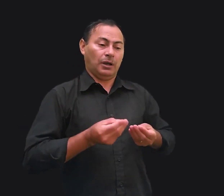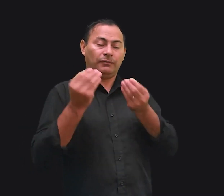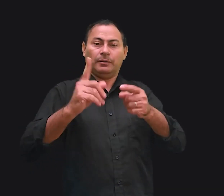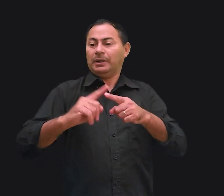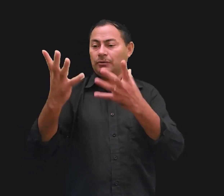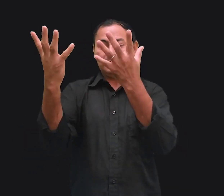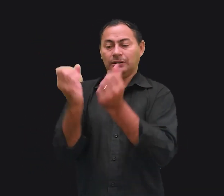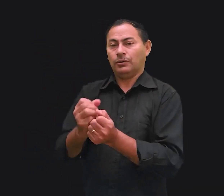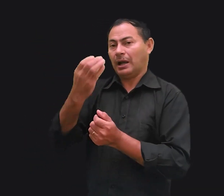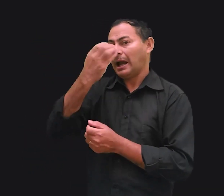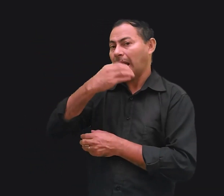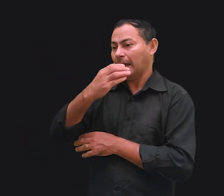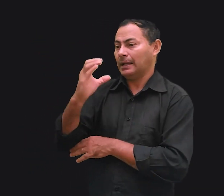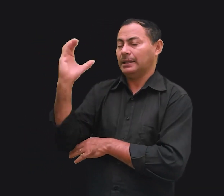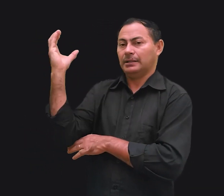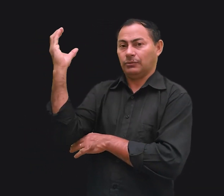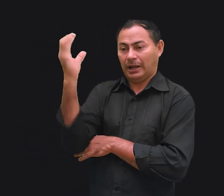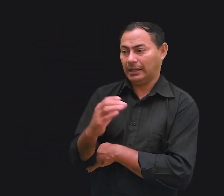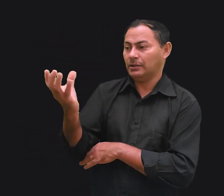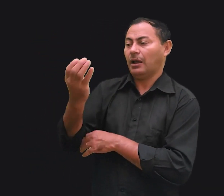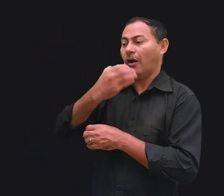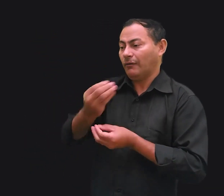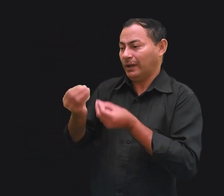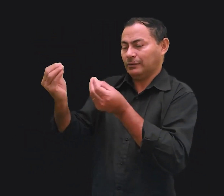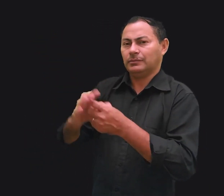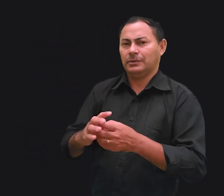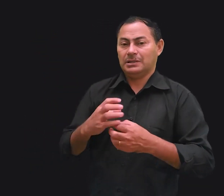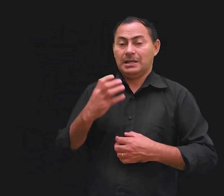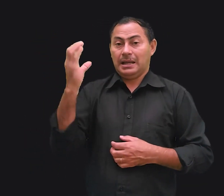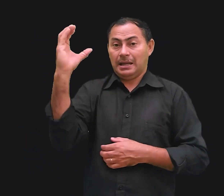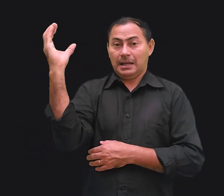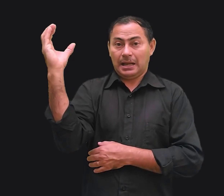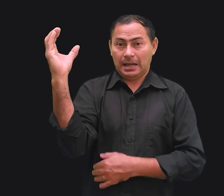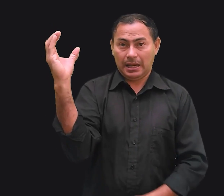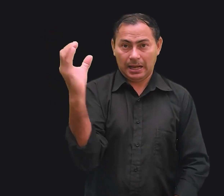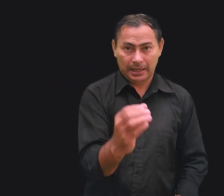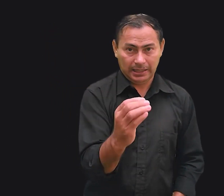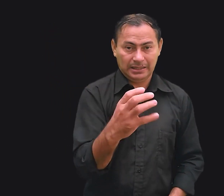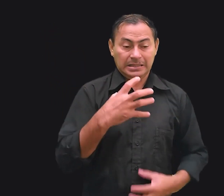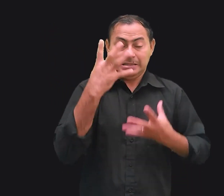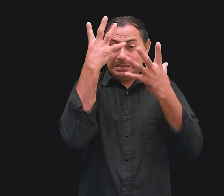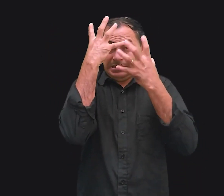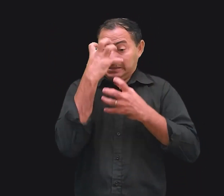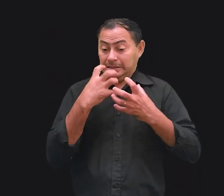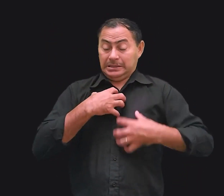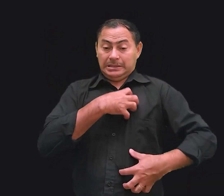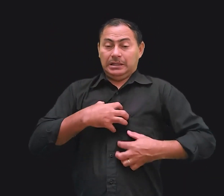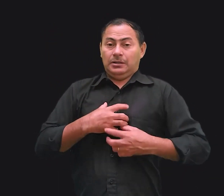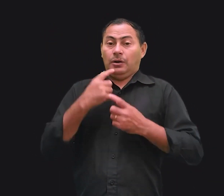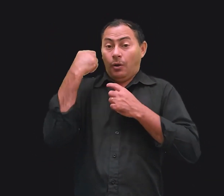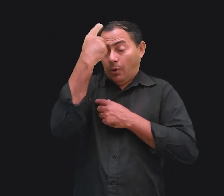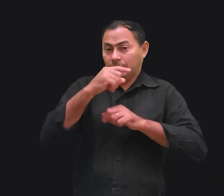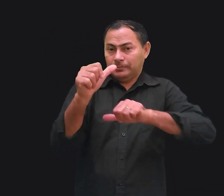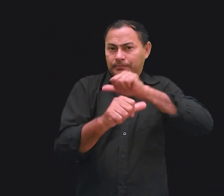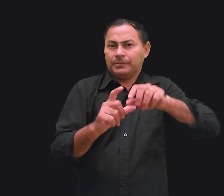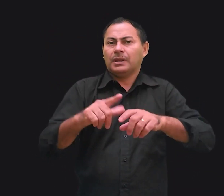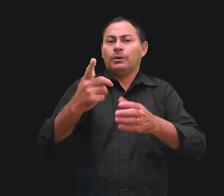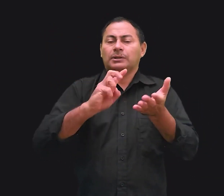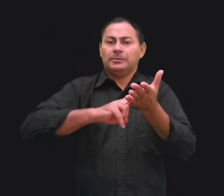oferta, mas não aceitou Caim e a sua oferta. Por isso Caim se enfureceu e o seu rosto se transtornou. Em